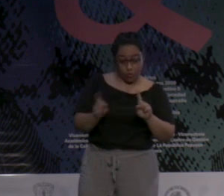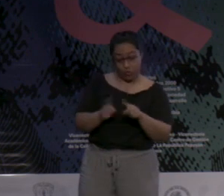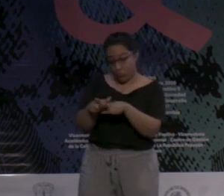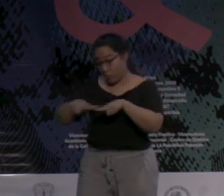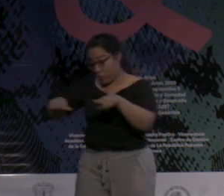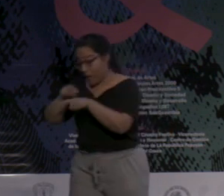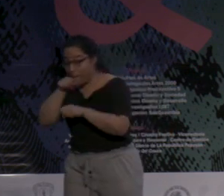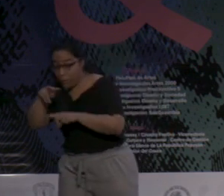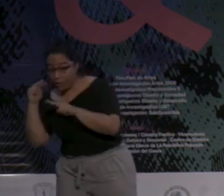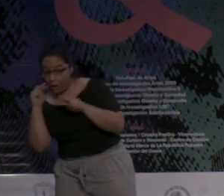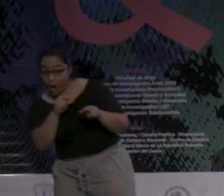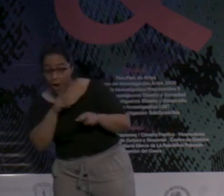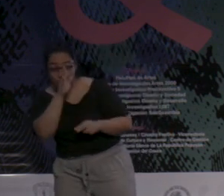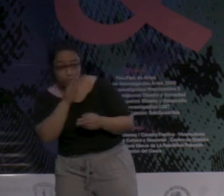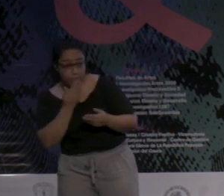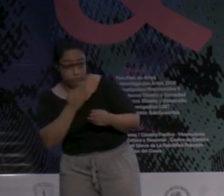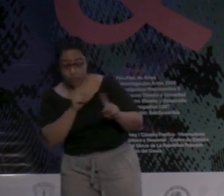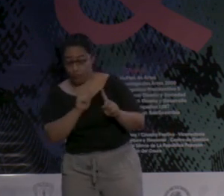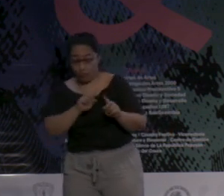lugares públicos de la ciudad.